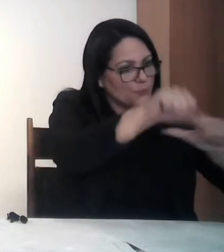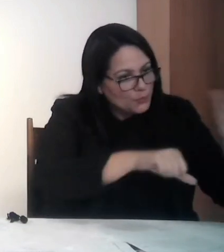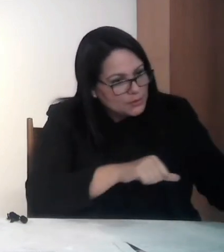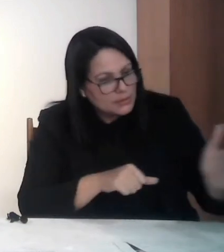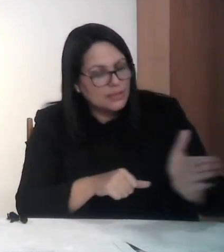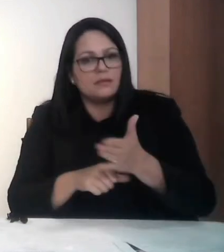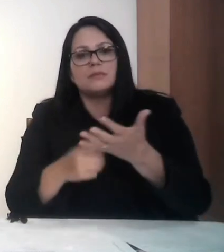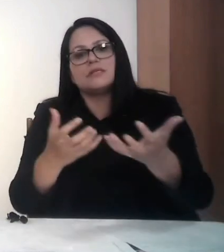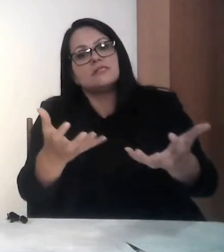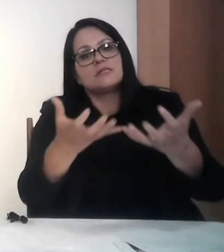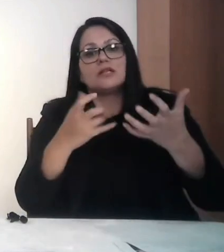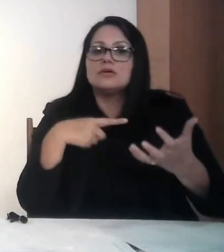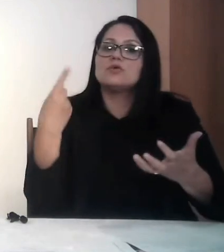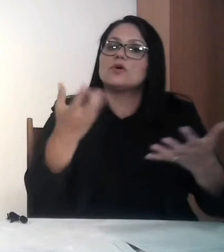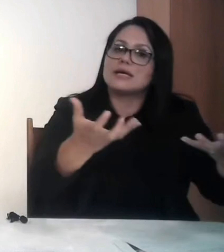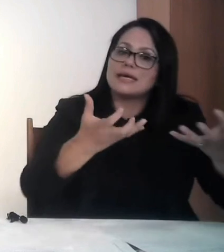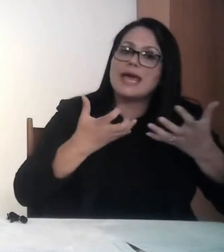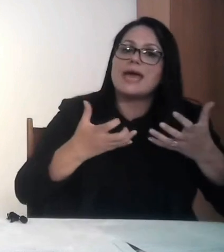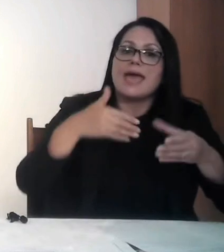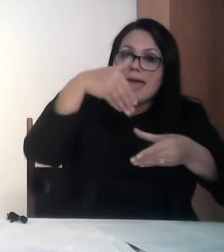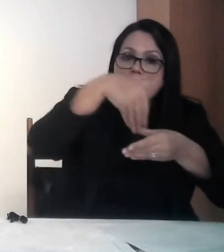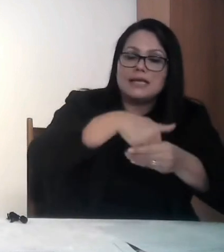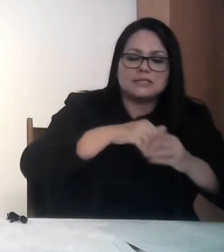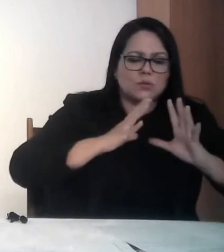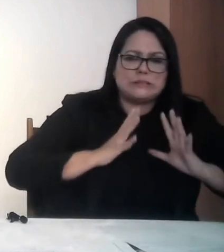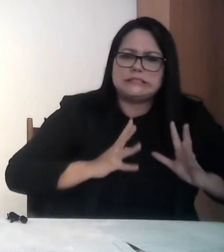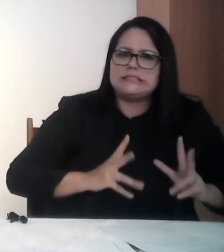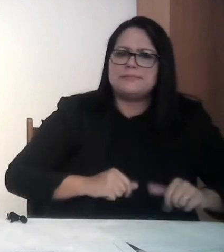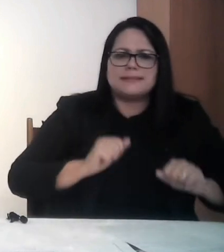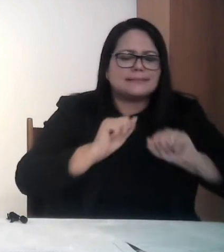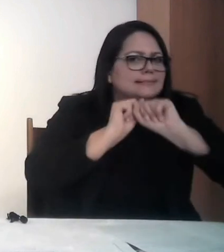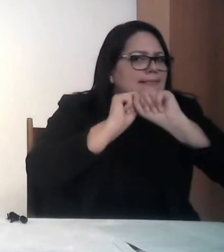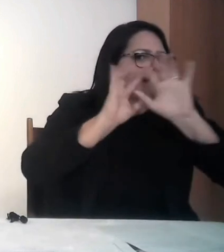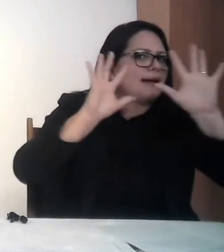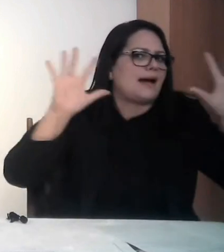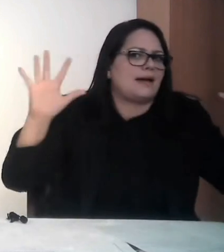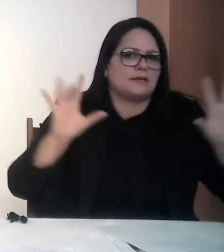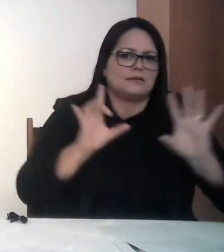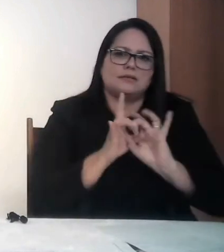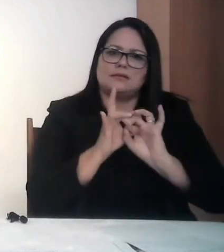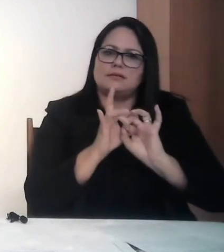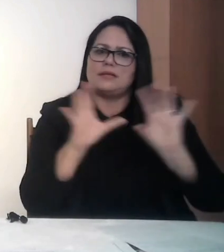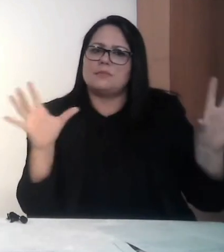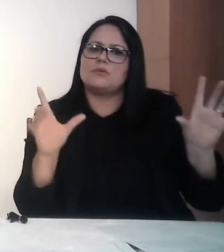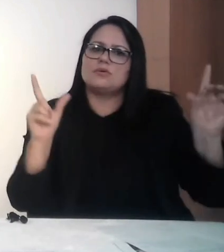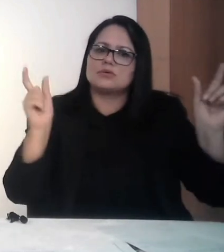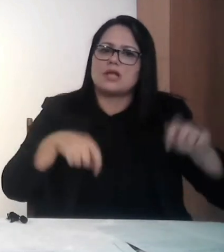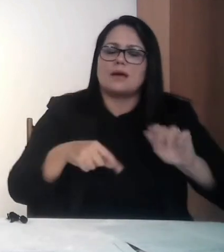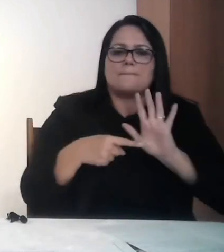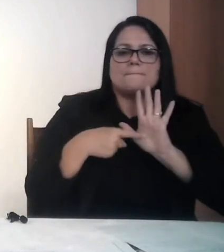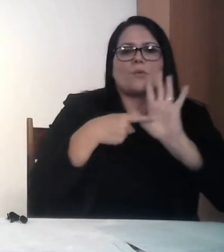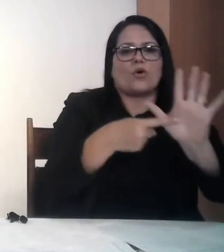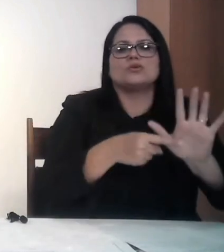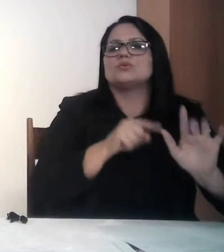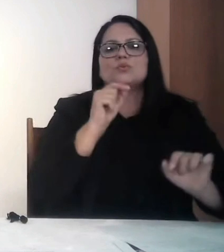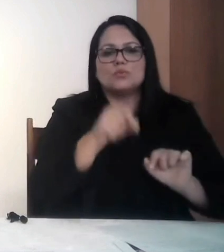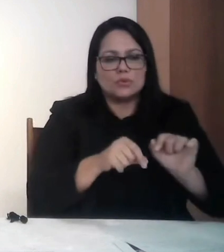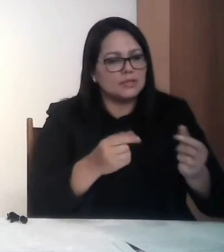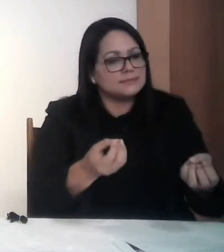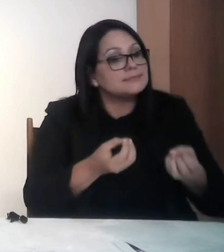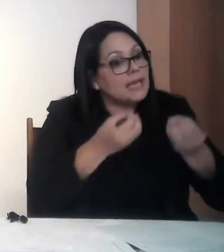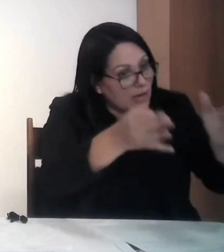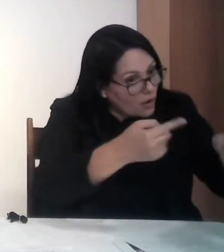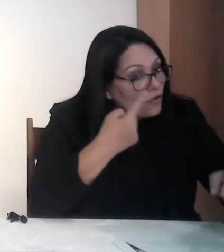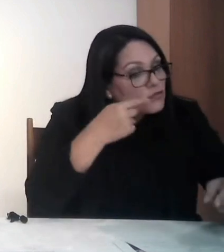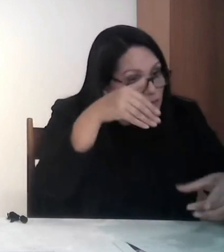fossem limpas, democráticas e pudessem realmente transmitir a confiança para o eleitor